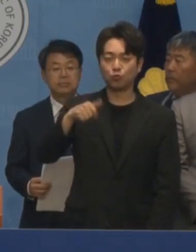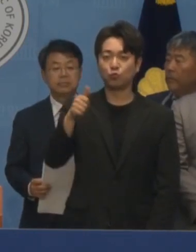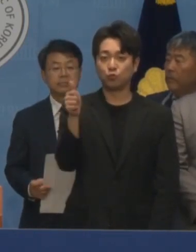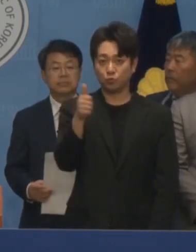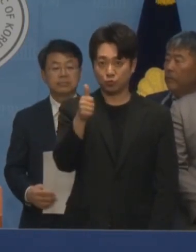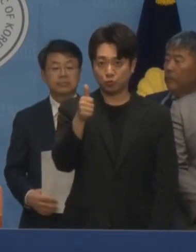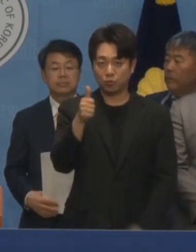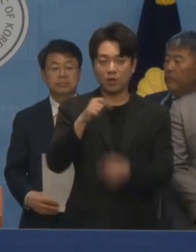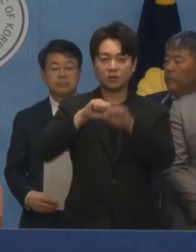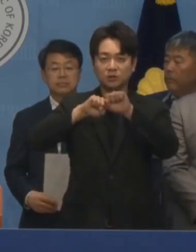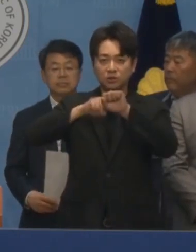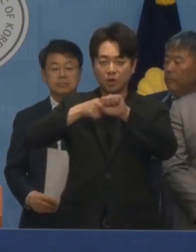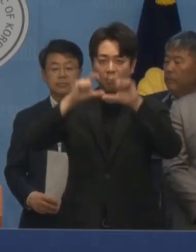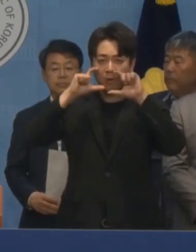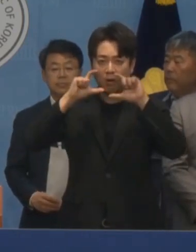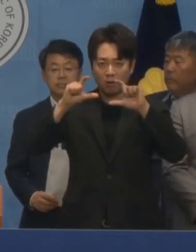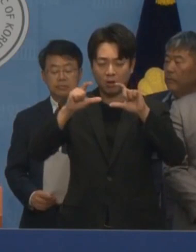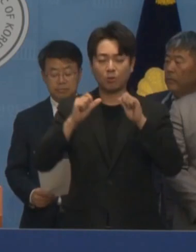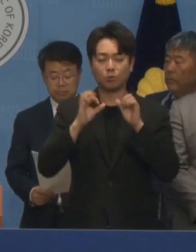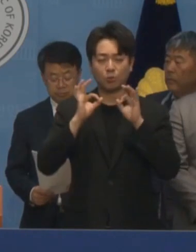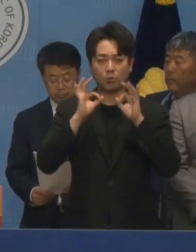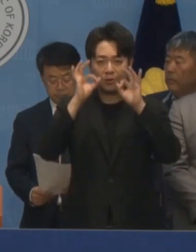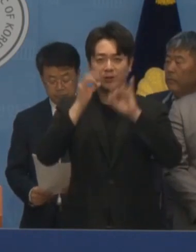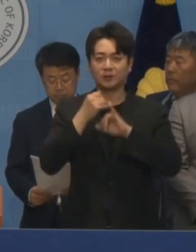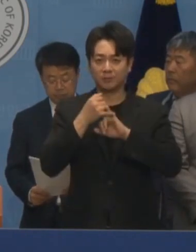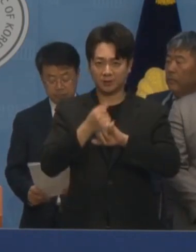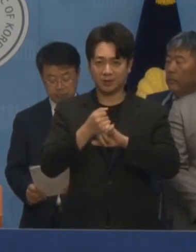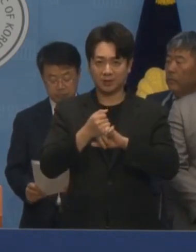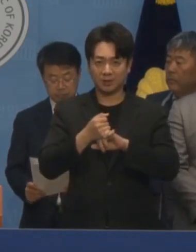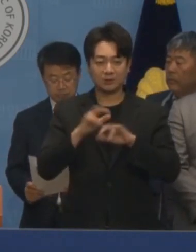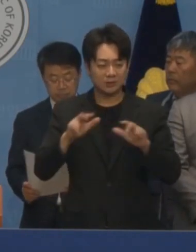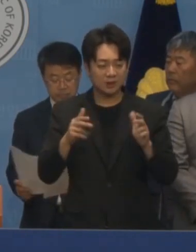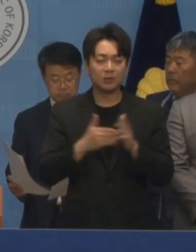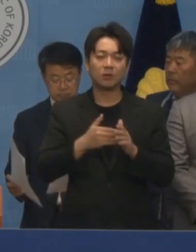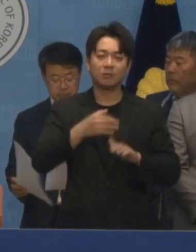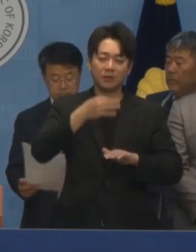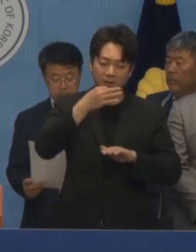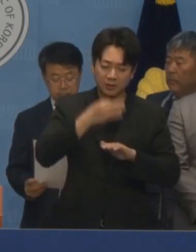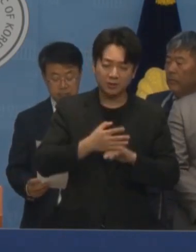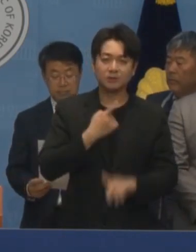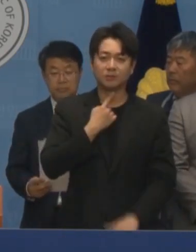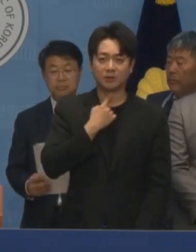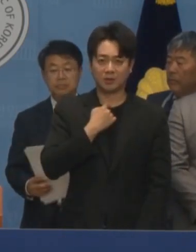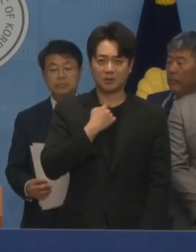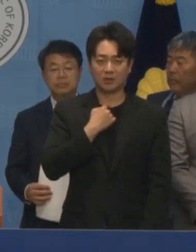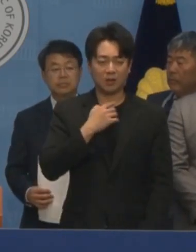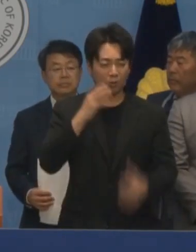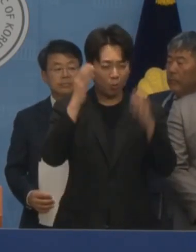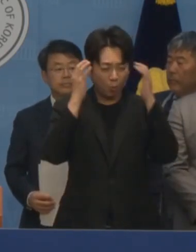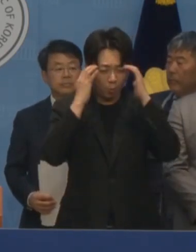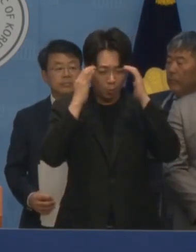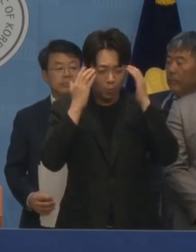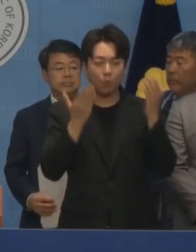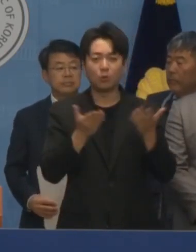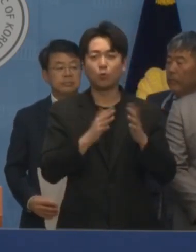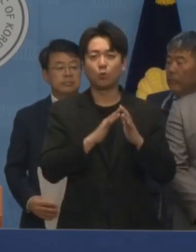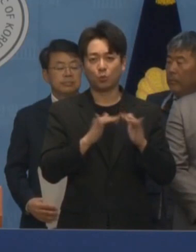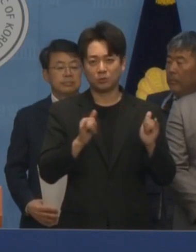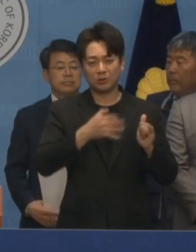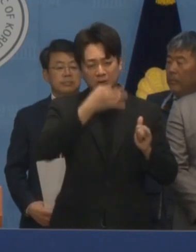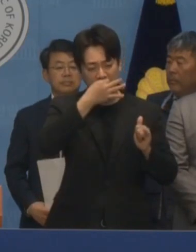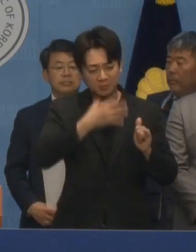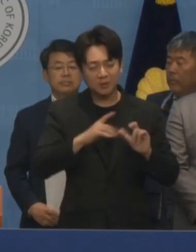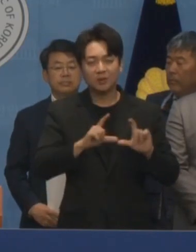저희들이 처벌할 수 있도록 하겠습니다. 그동안 참 미안했습니다. 얼마나 고통 속에 힘들게